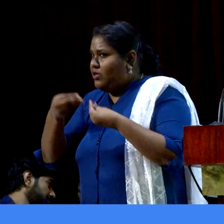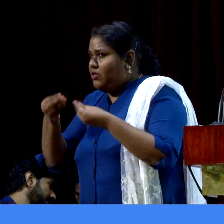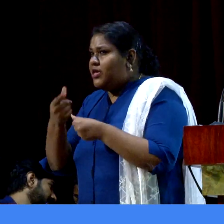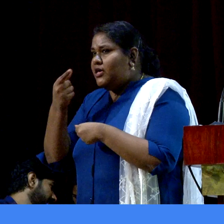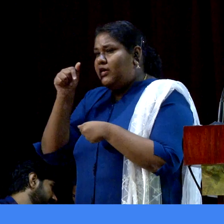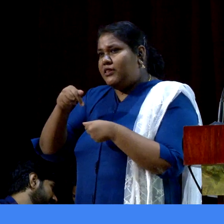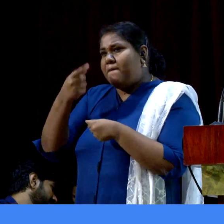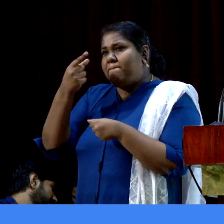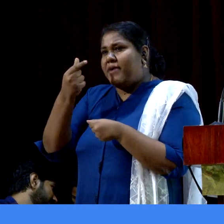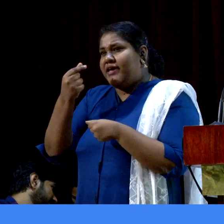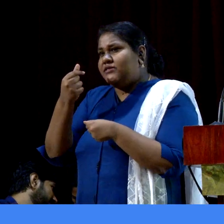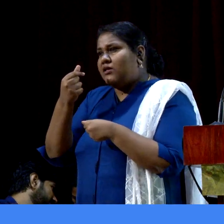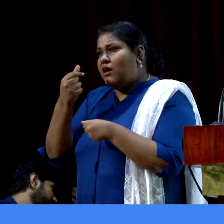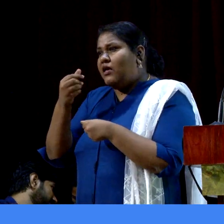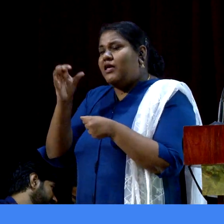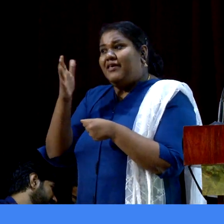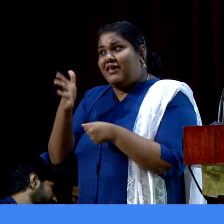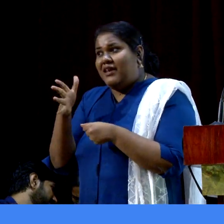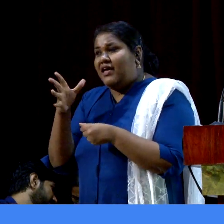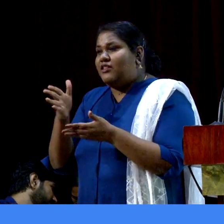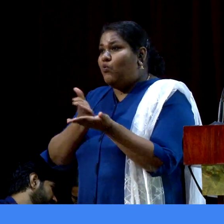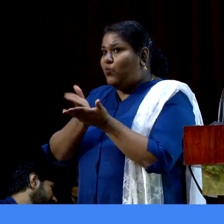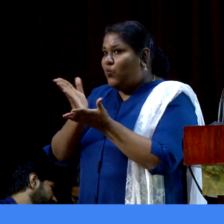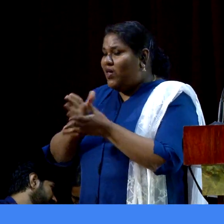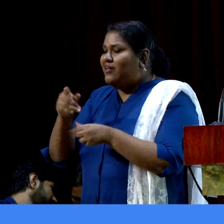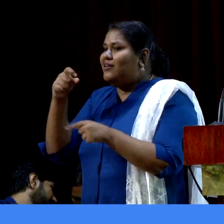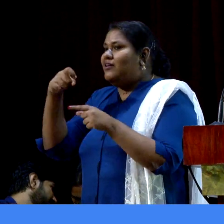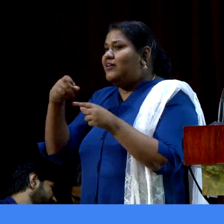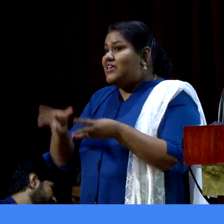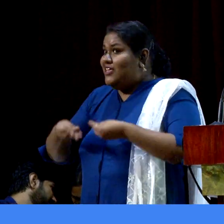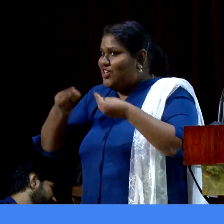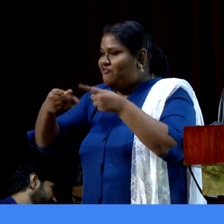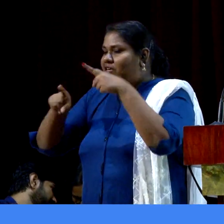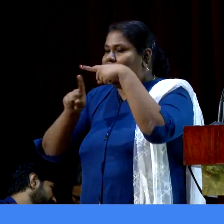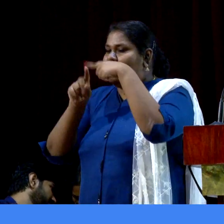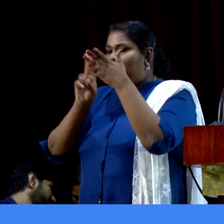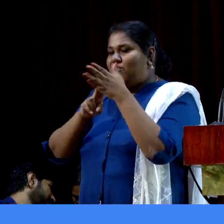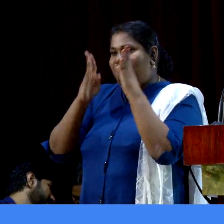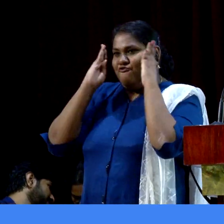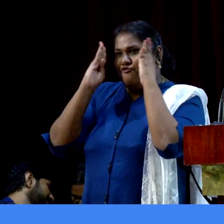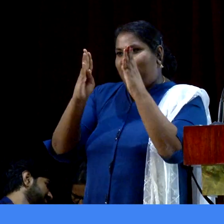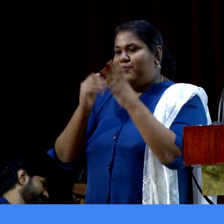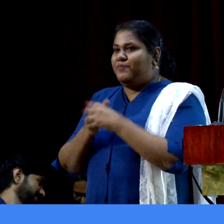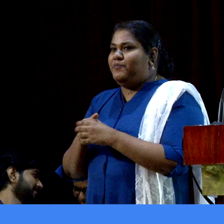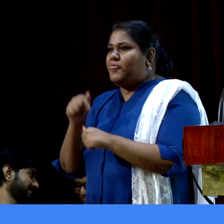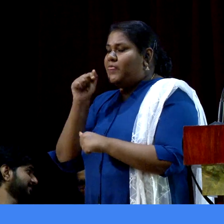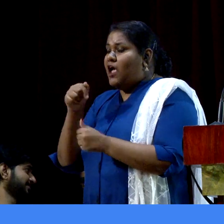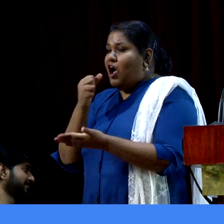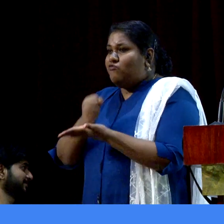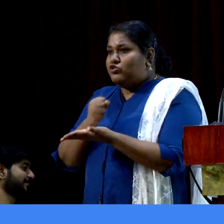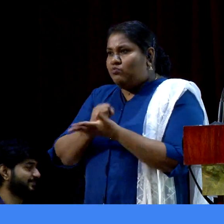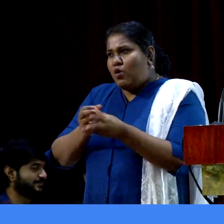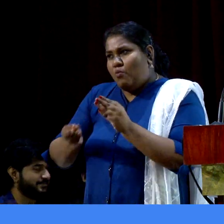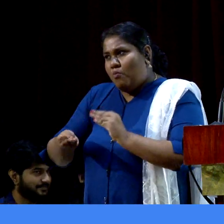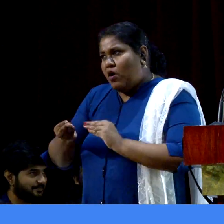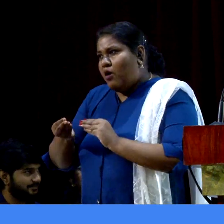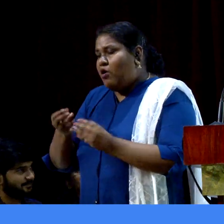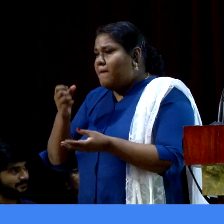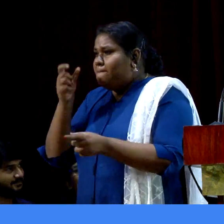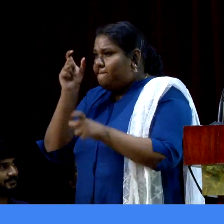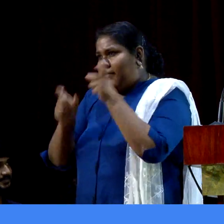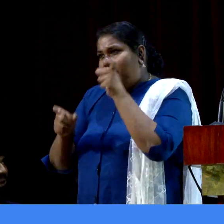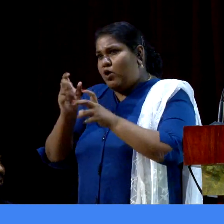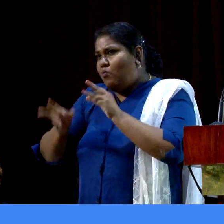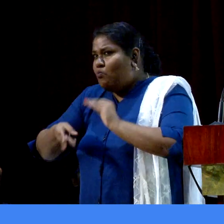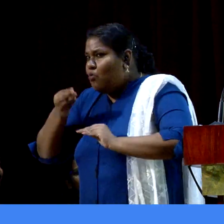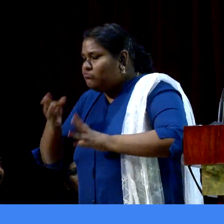விலையில்லாத அரிசியாய் வணங்கி கொண்டிருக்கக்கூடிய மாநிலமாய் தமிழ்நாடு விளங்குகிறது. அதை தேவைப்படுபவர்களுக்கு கூடுதலாய் வழங்கக்கூடிய மாநிலமாய்